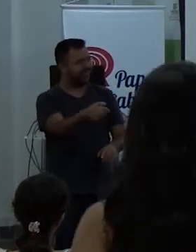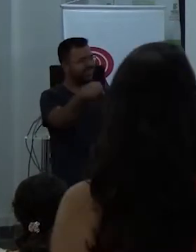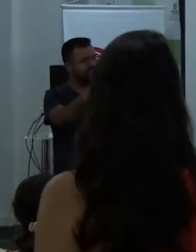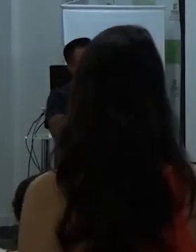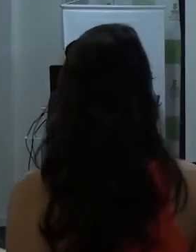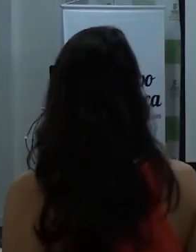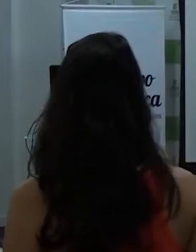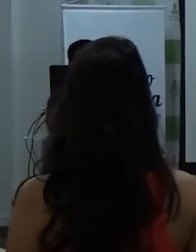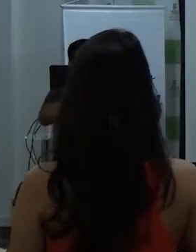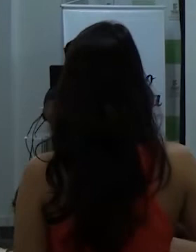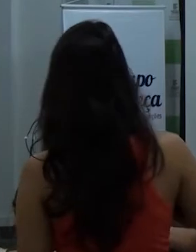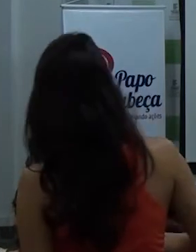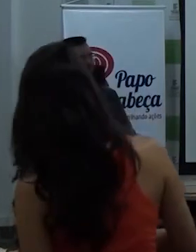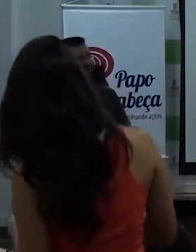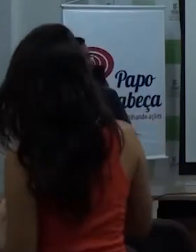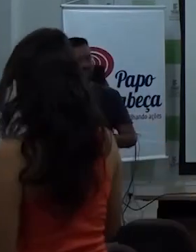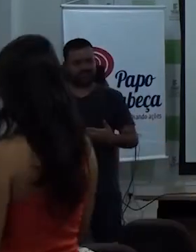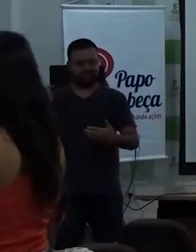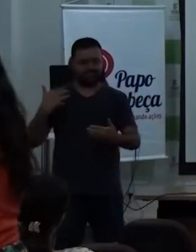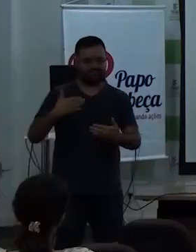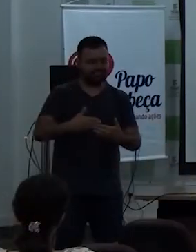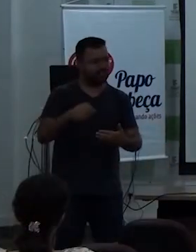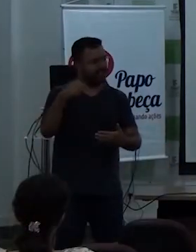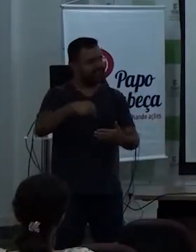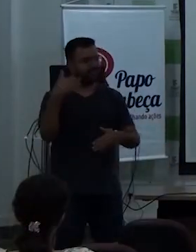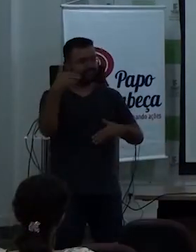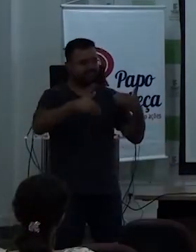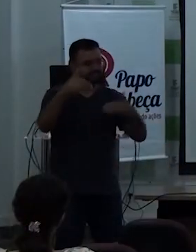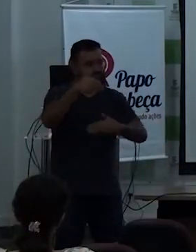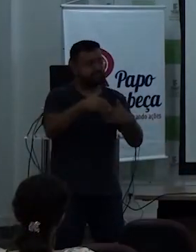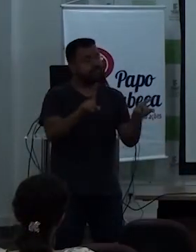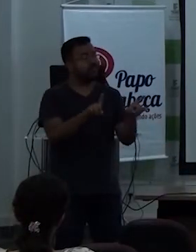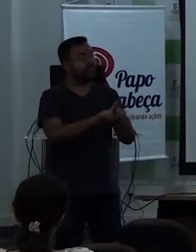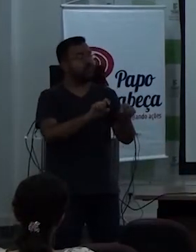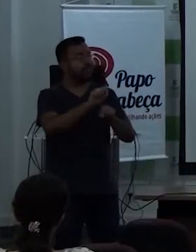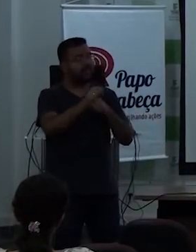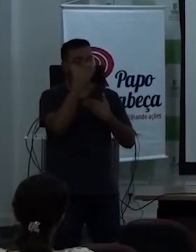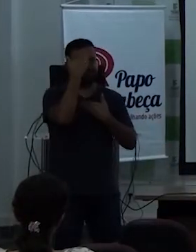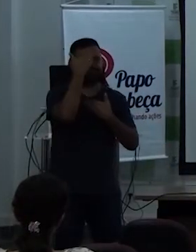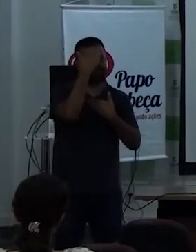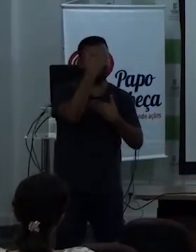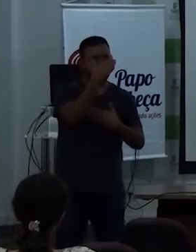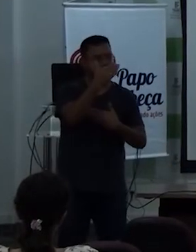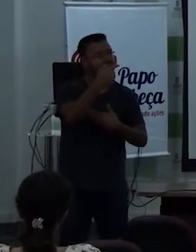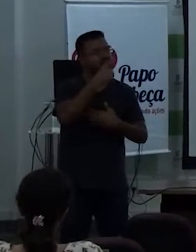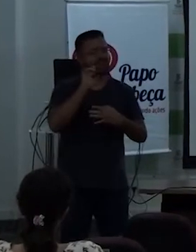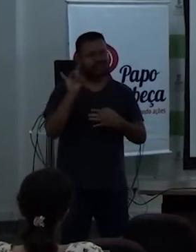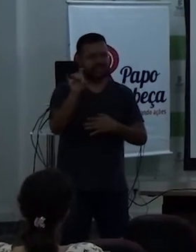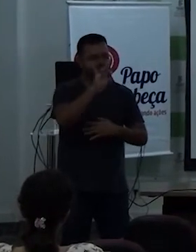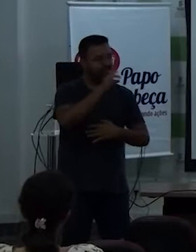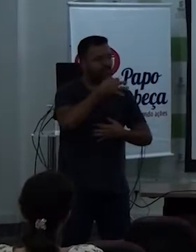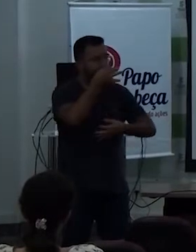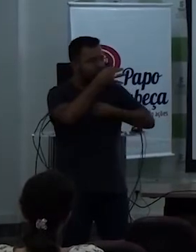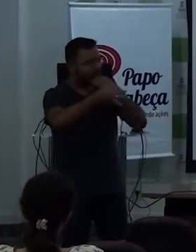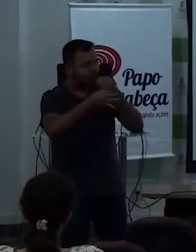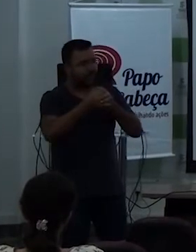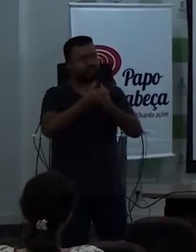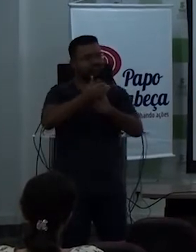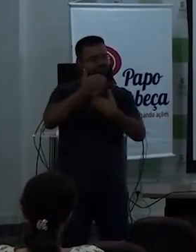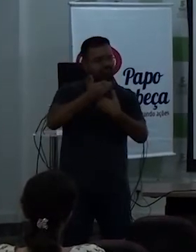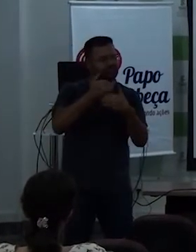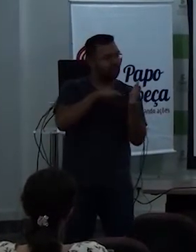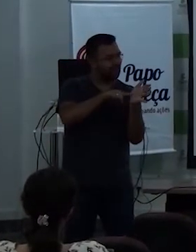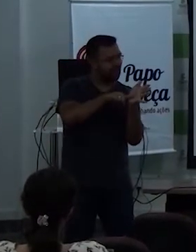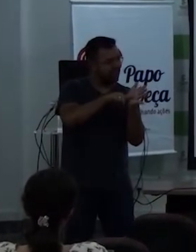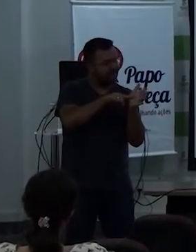participar ao longo do ano dos eventos Papo Cabeça, e também agradecer, né, pelas colaborações dos nossos pesquisadores, dos